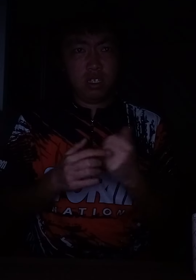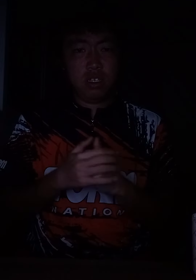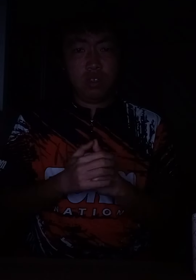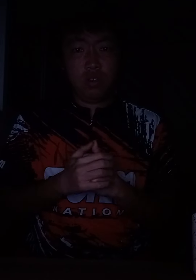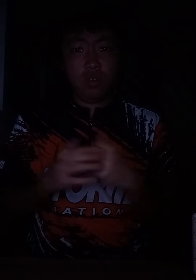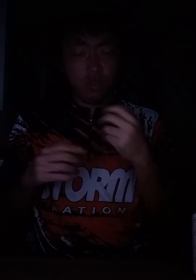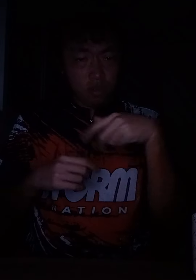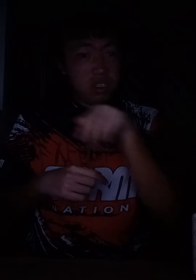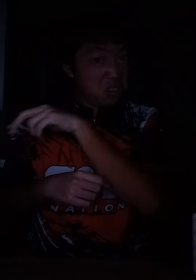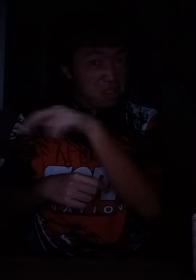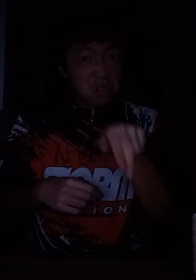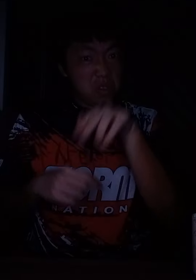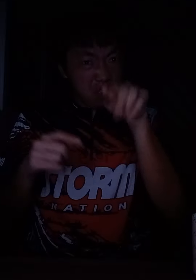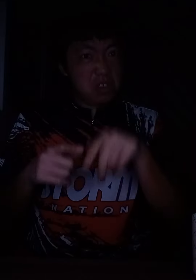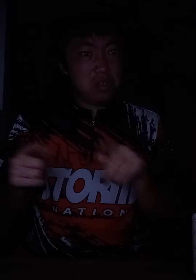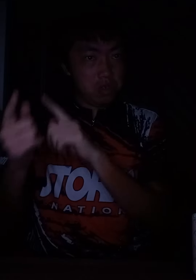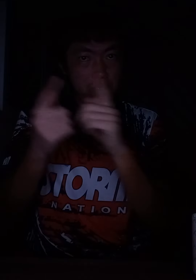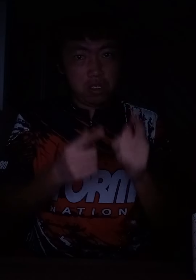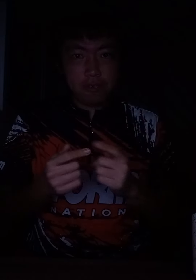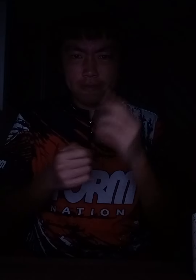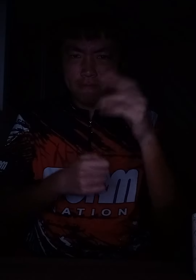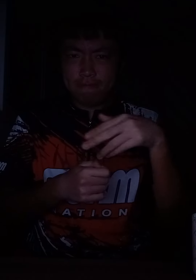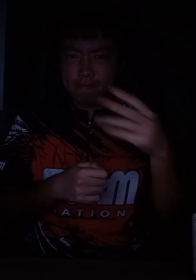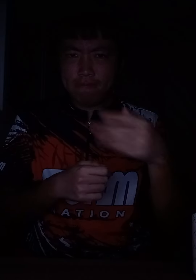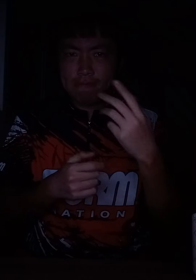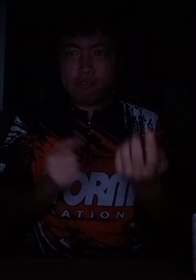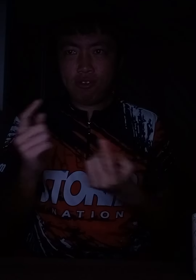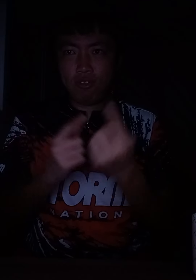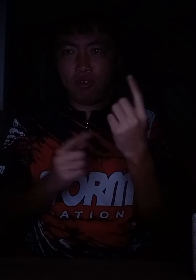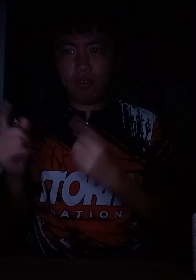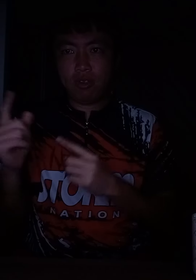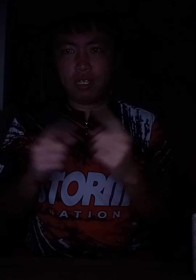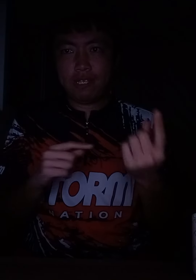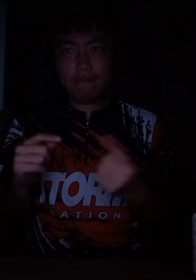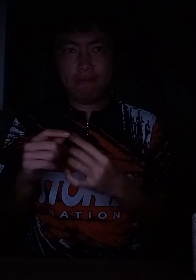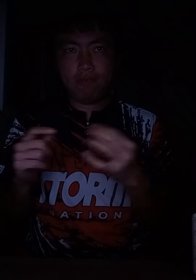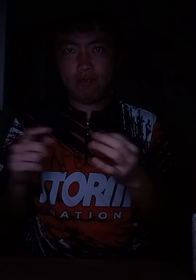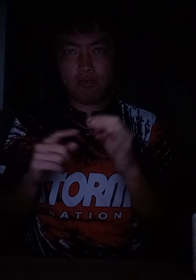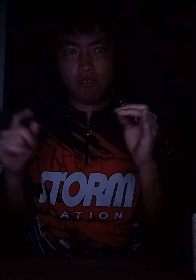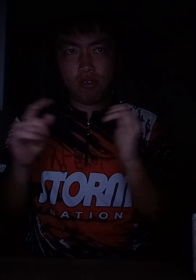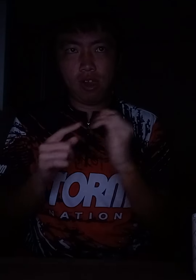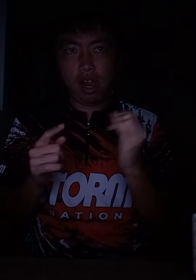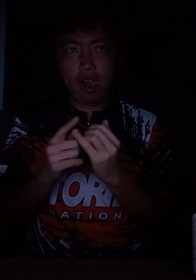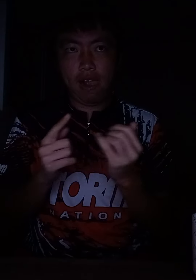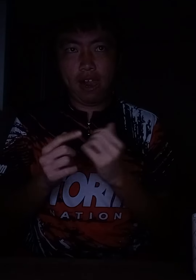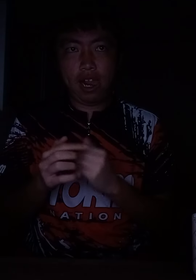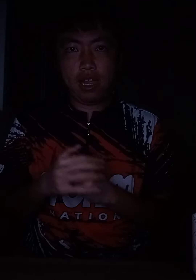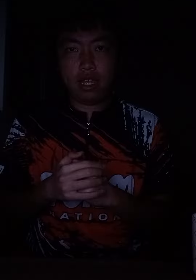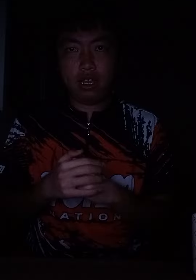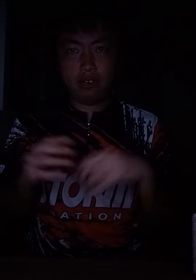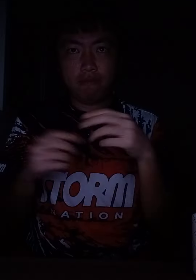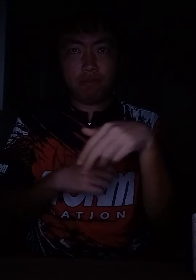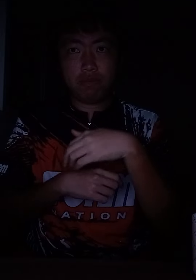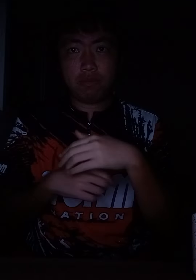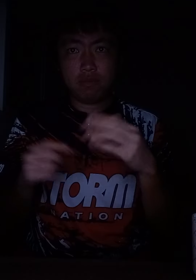거죠. 그러지 않고 다음 역까지 또 간 거죠. 다음 역까지 또 가서 똑같은 행동을 하다 보니까 다음 역에서도 직원들이 온